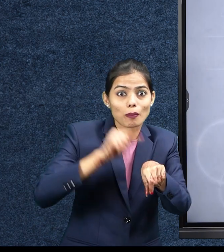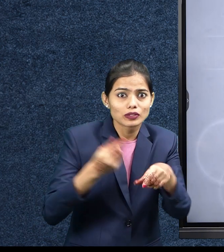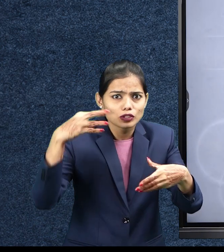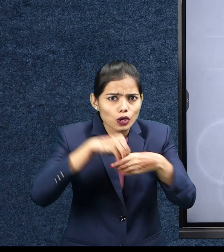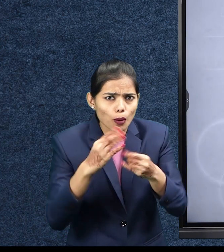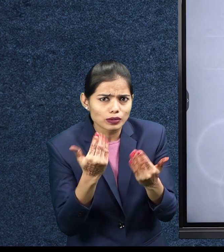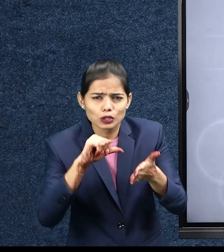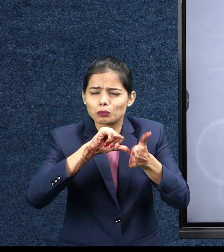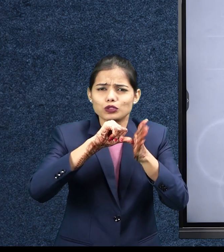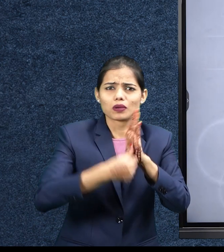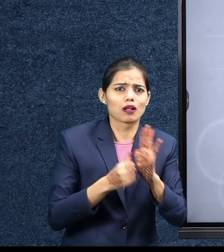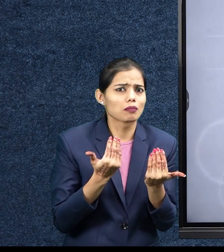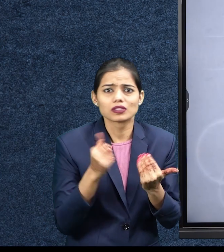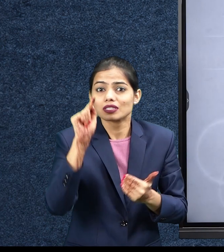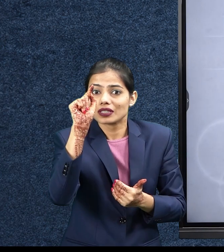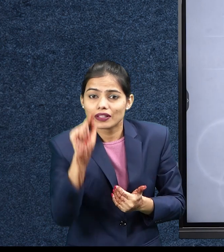अशक्य घटनेची संभाव्यता 0 आहे.